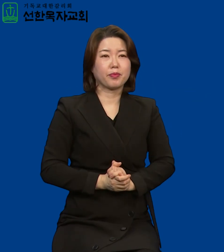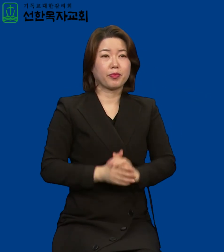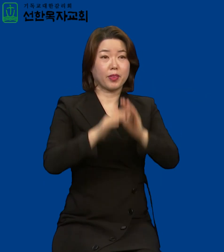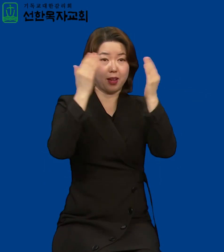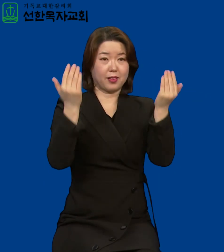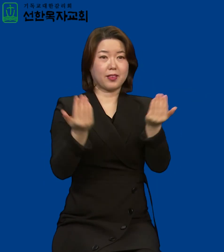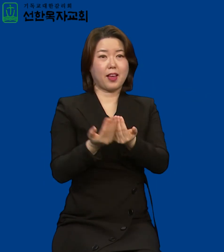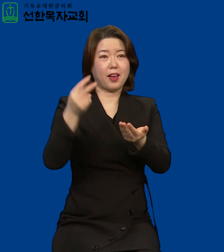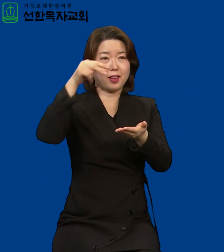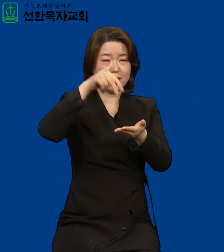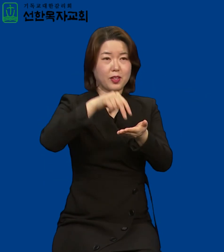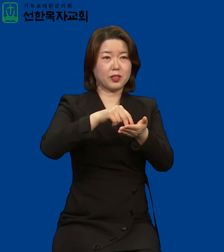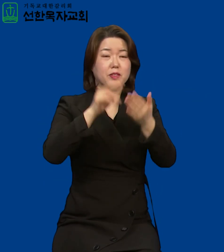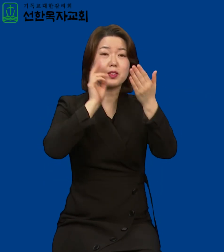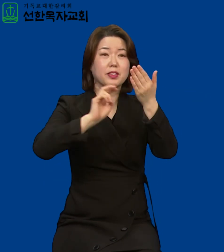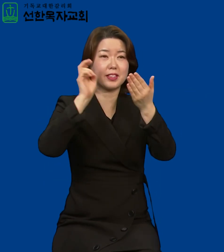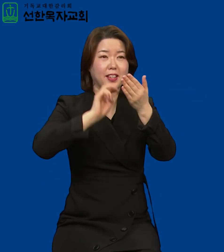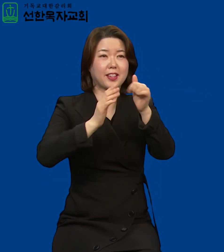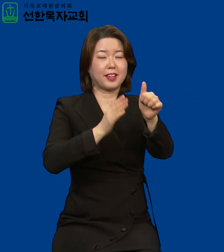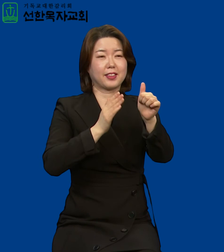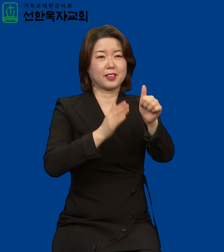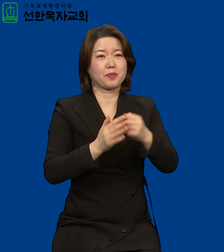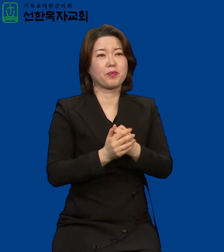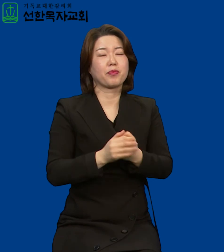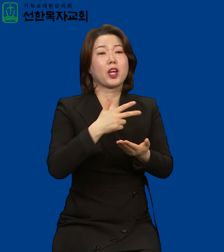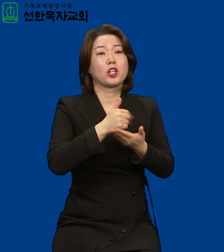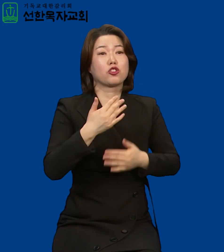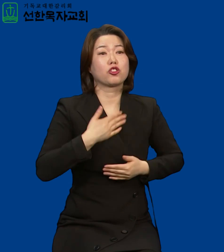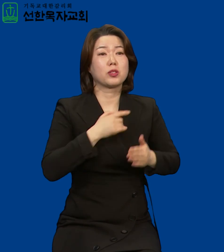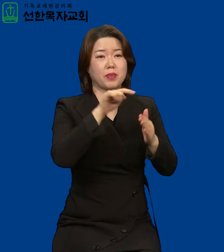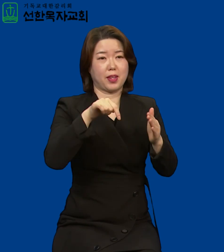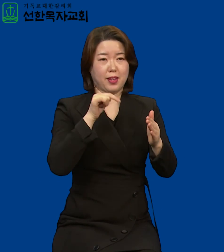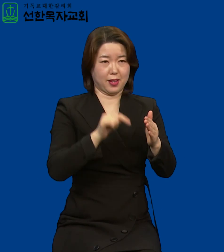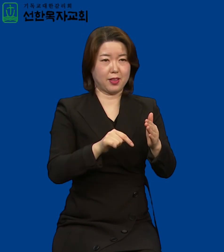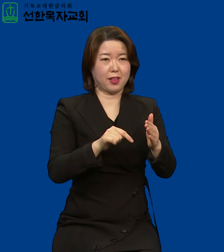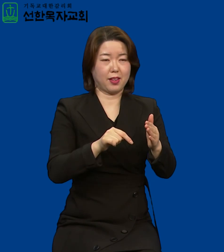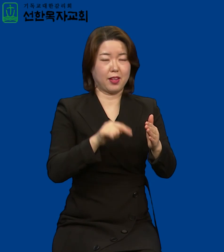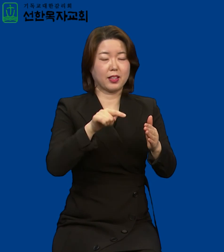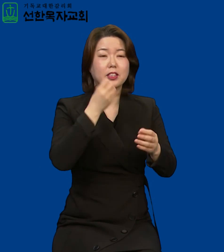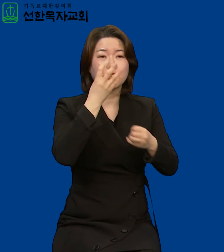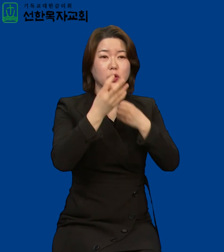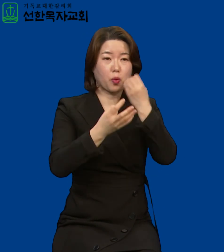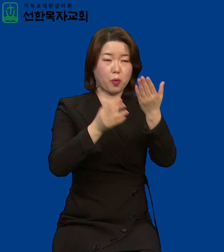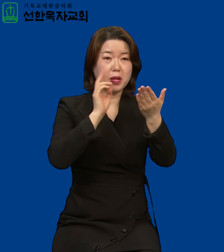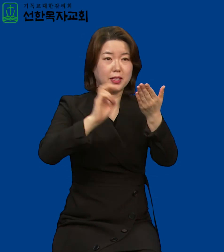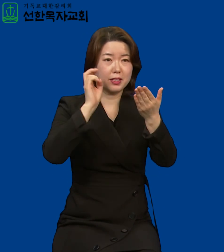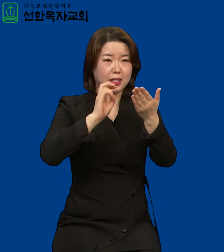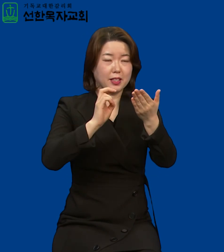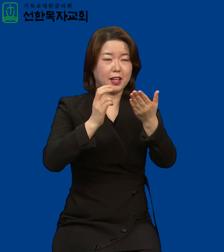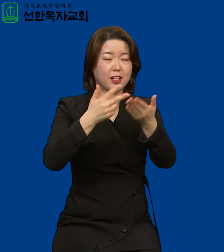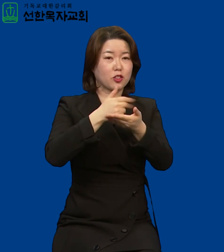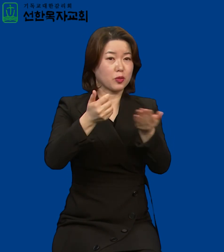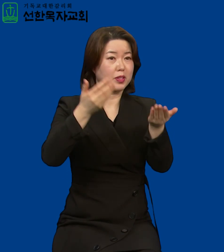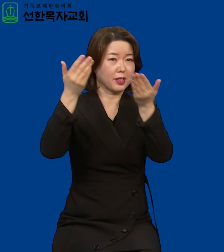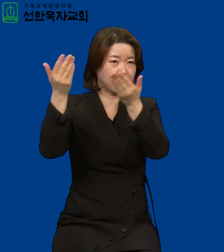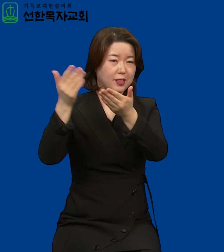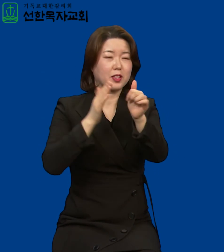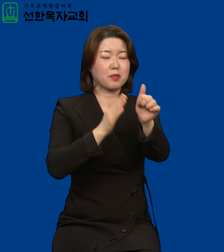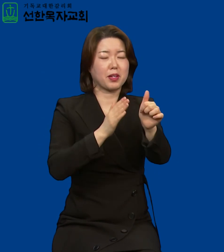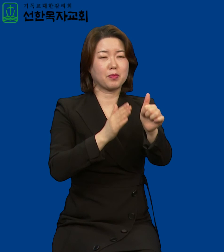우리 다 일어나셔서 찬양합시다. 주님 내 안에, 그 고백의 찬양을 주님께